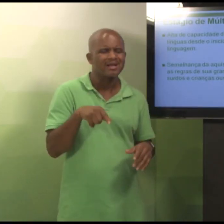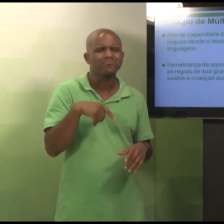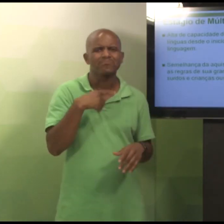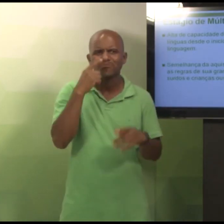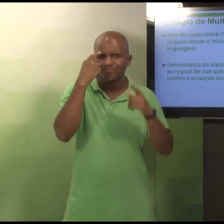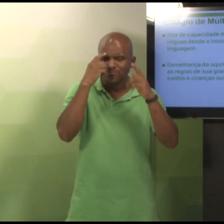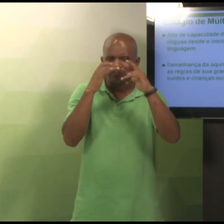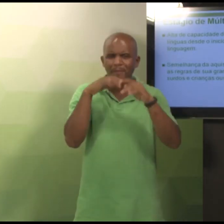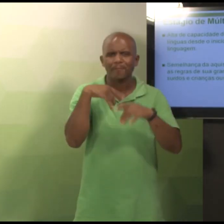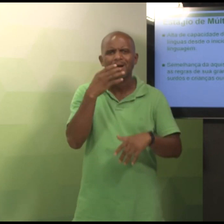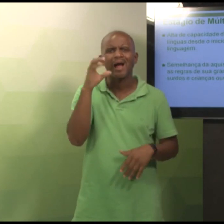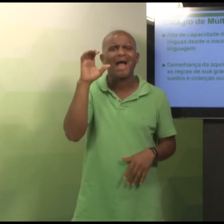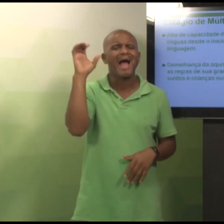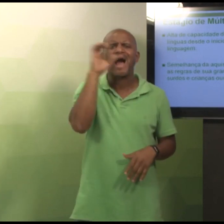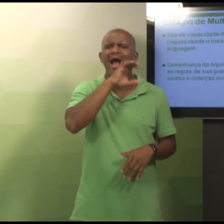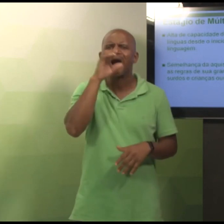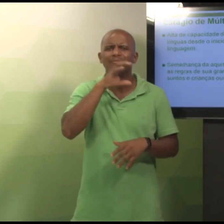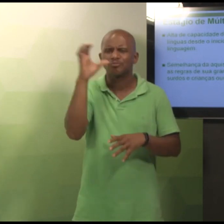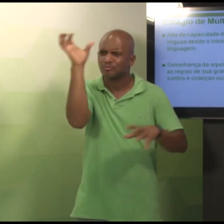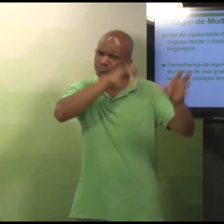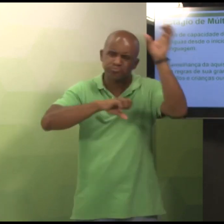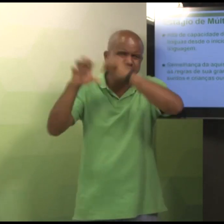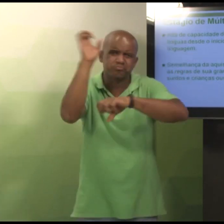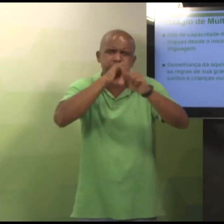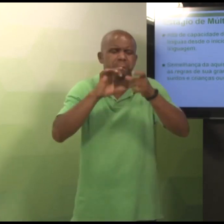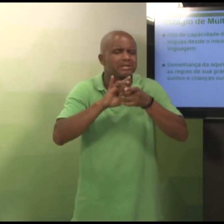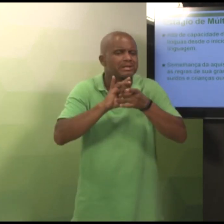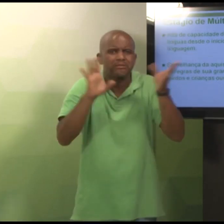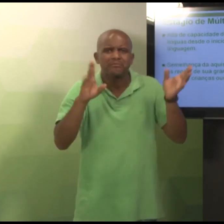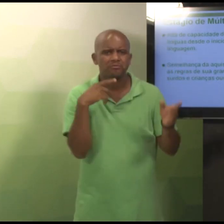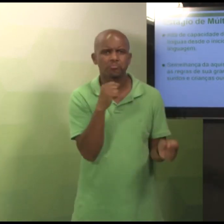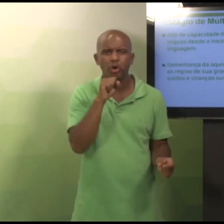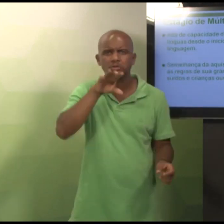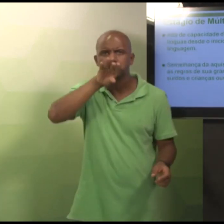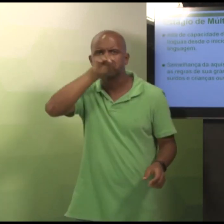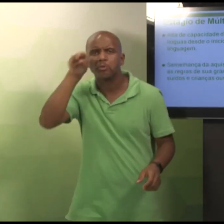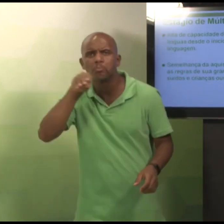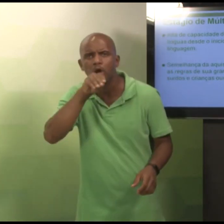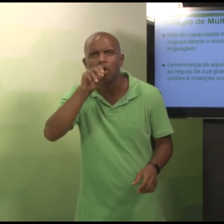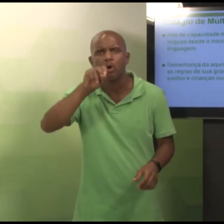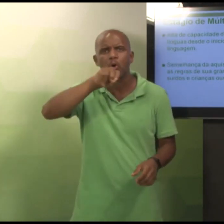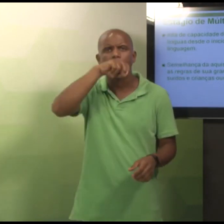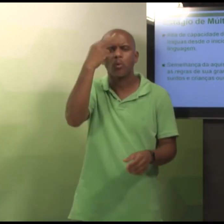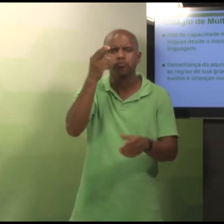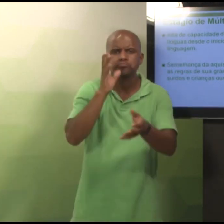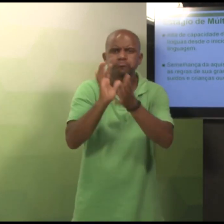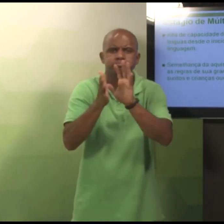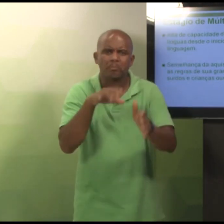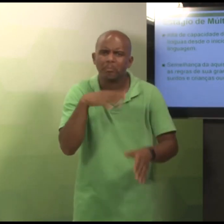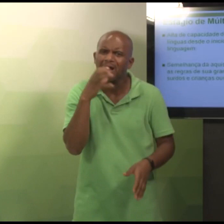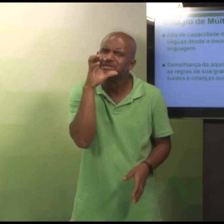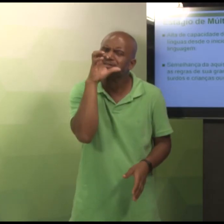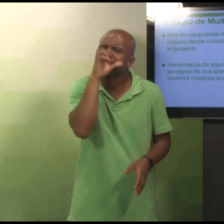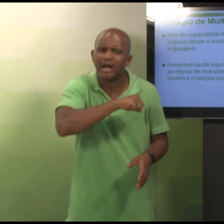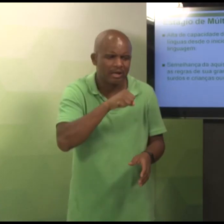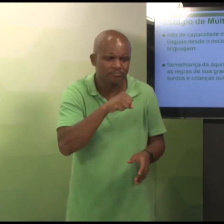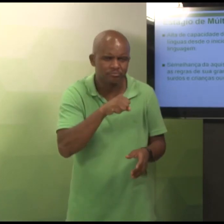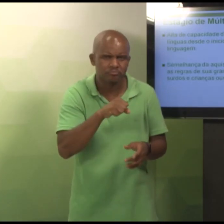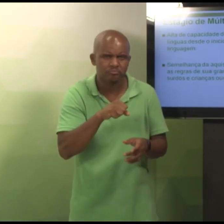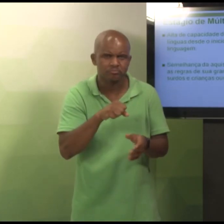estabelece também estágio. De 0 aos 6 anos, o aprendizado é bem mais rápido, mais fácil, quer seja